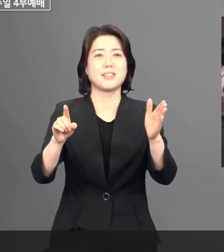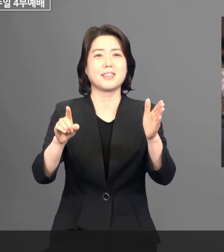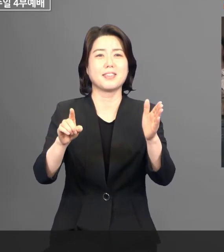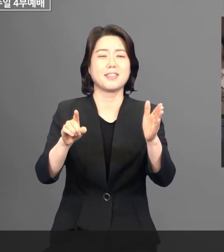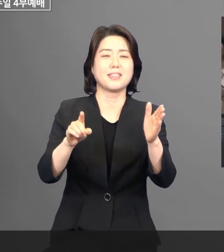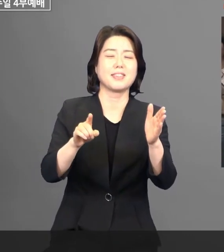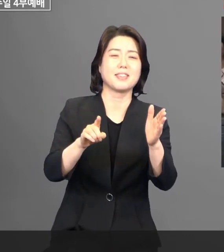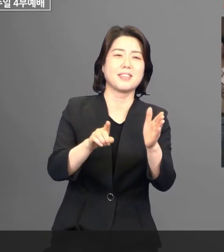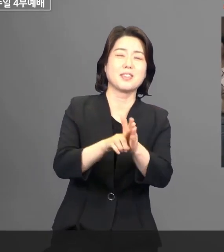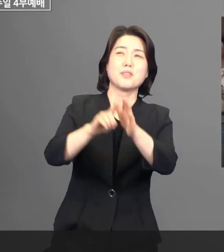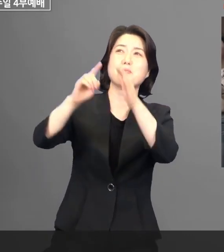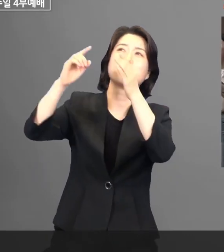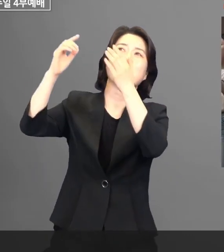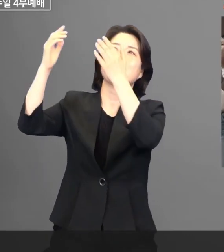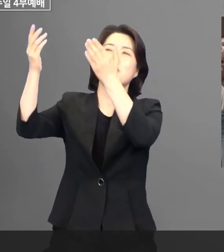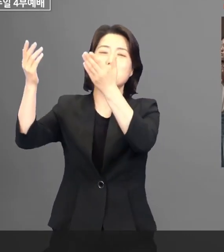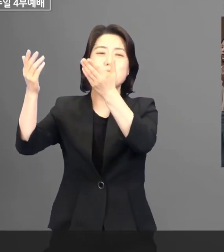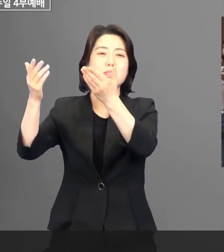믿음